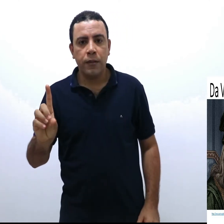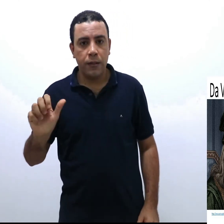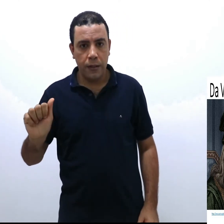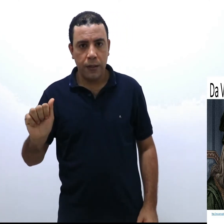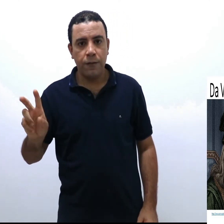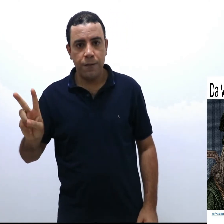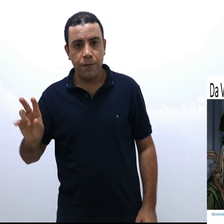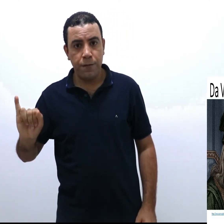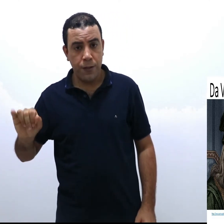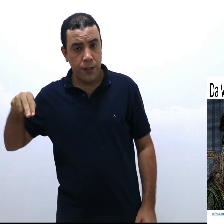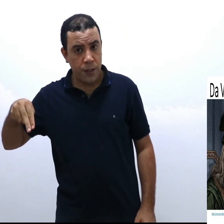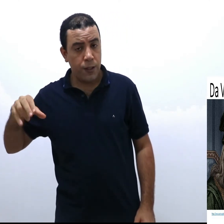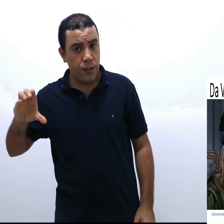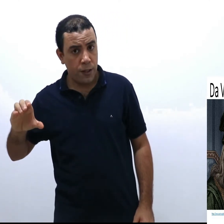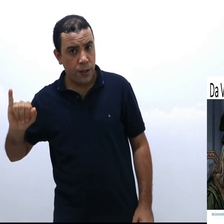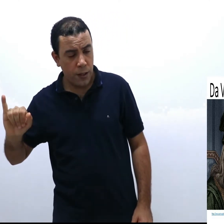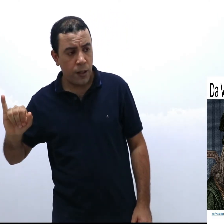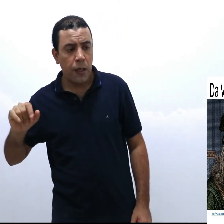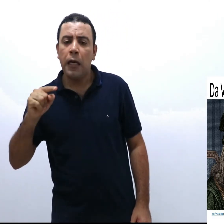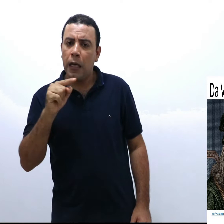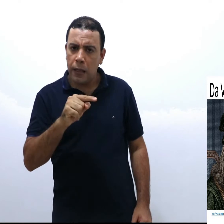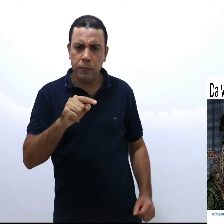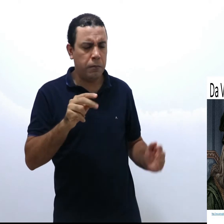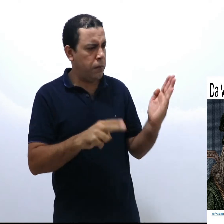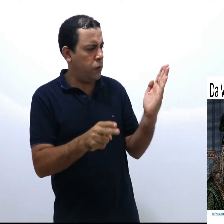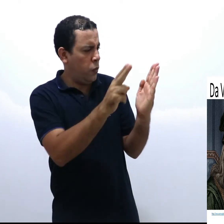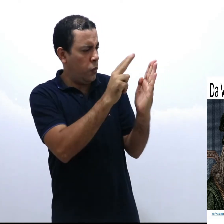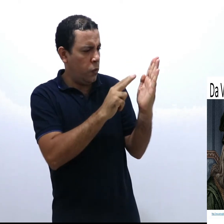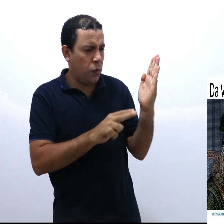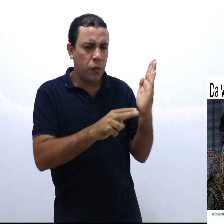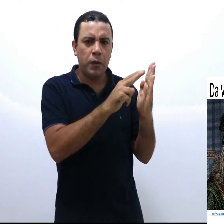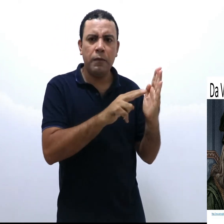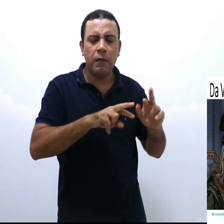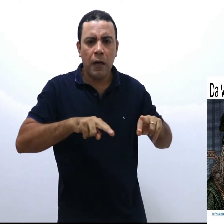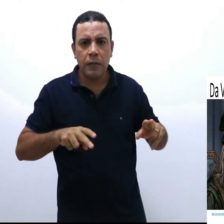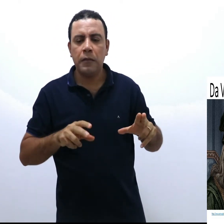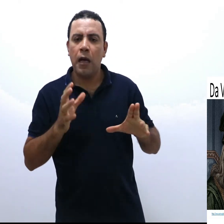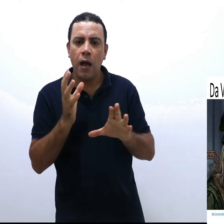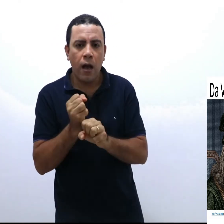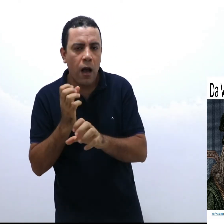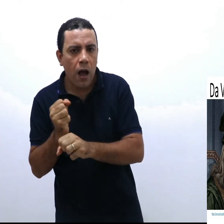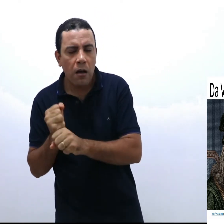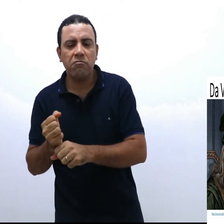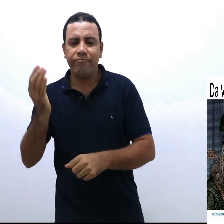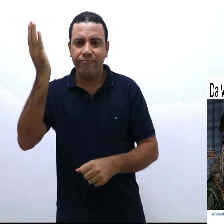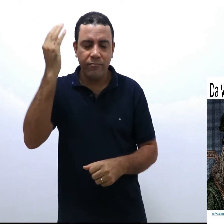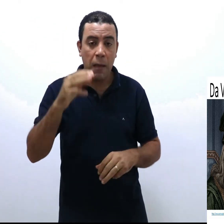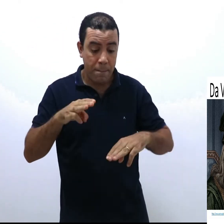Nesta época, nós temos, por exemplo, o personagem Leonardo da Vinci. Ele era artista, matemático, ficou